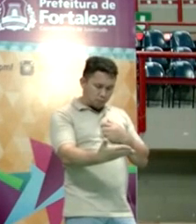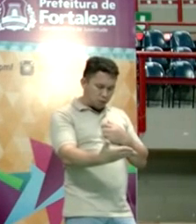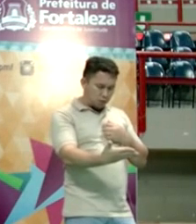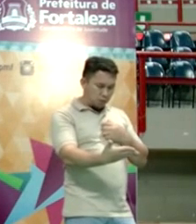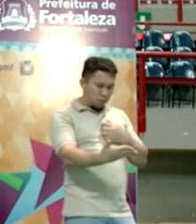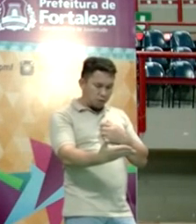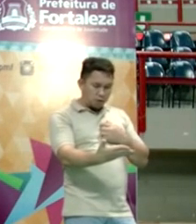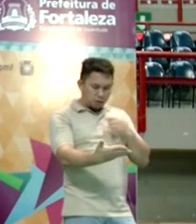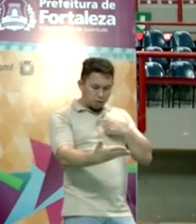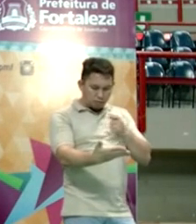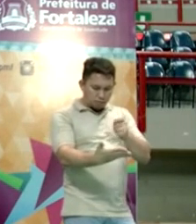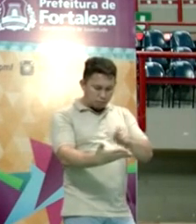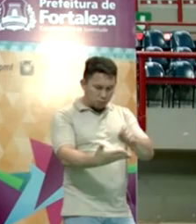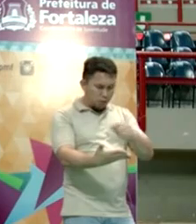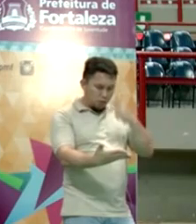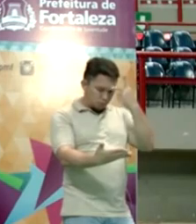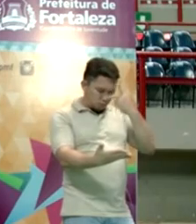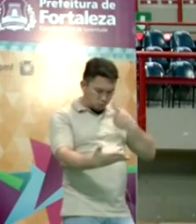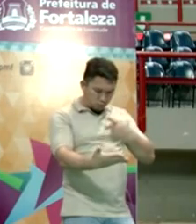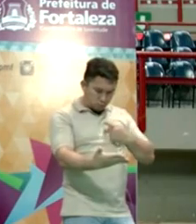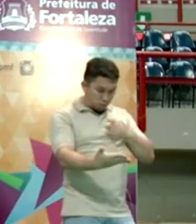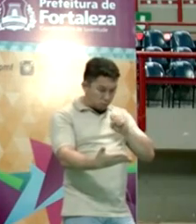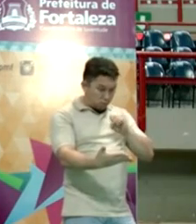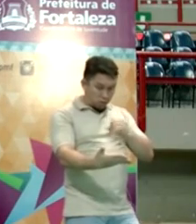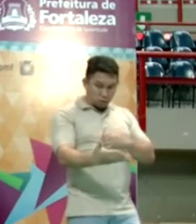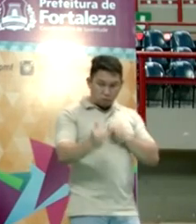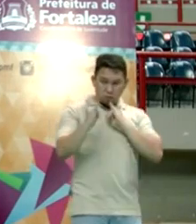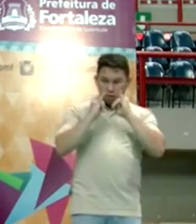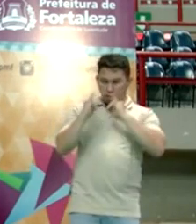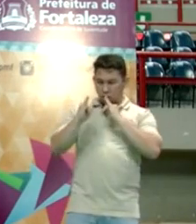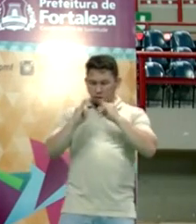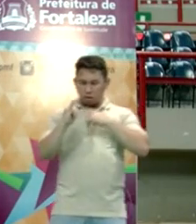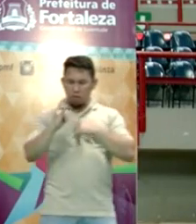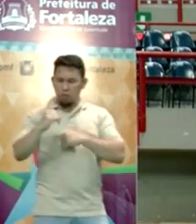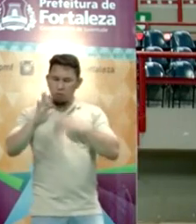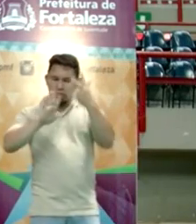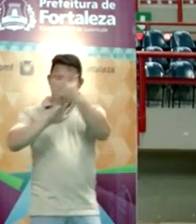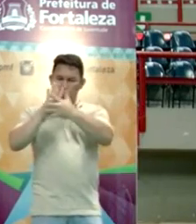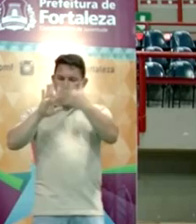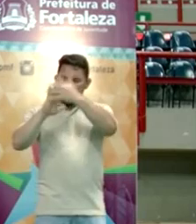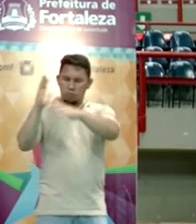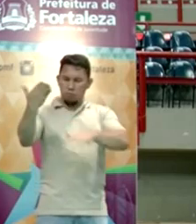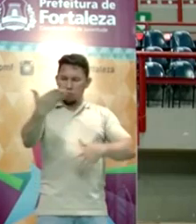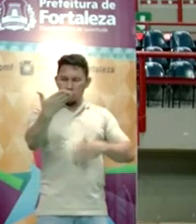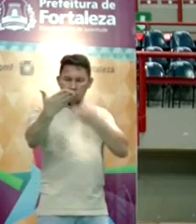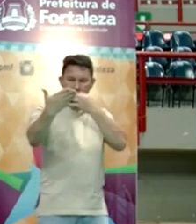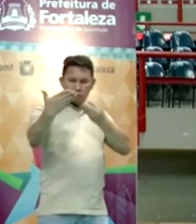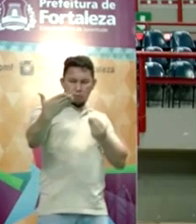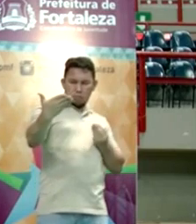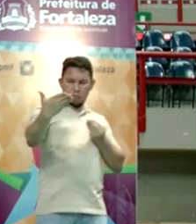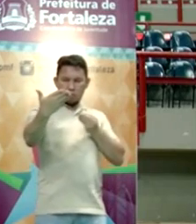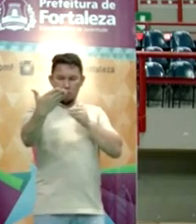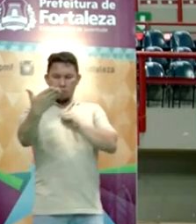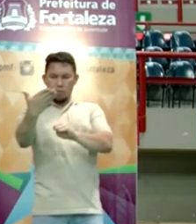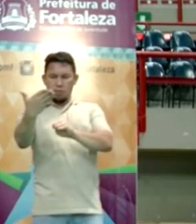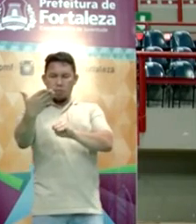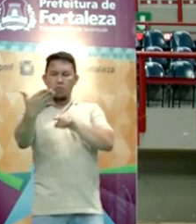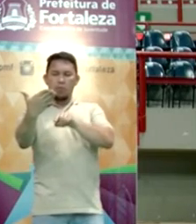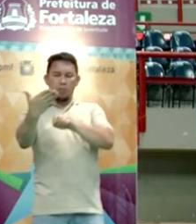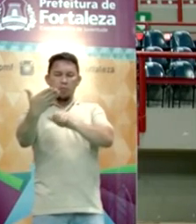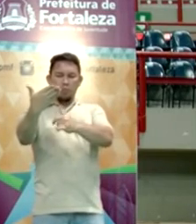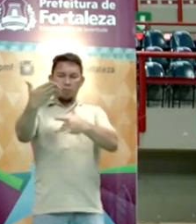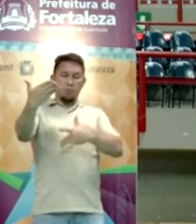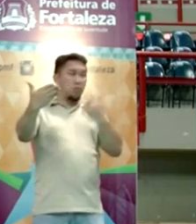Bic fica só para você. Mas quando você pega um texto virtual, o comentário que você faz acrescenta alguma coisa ao